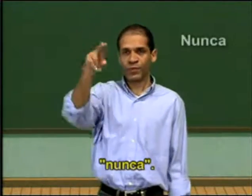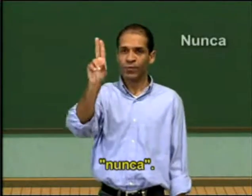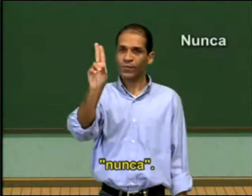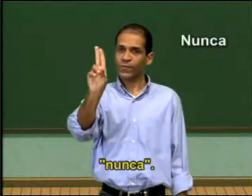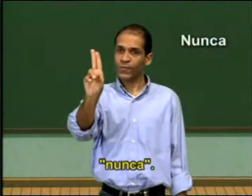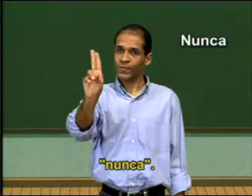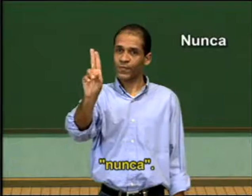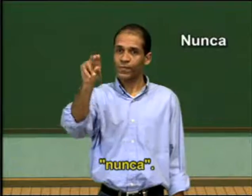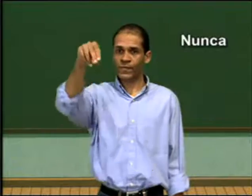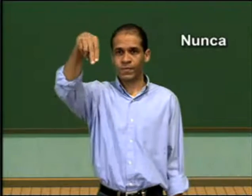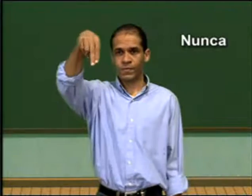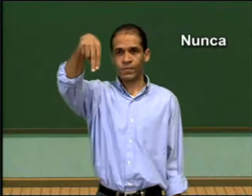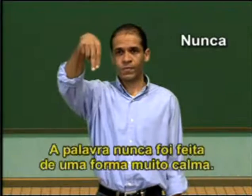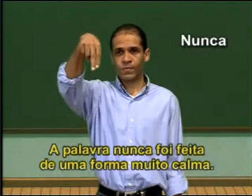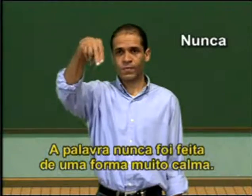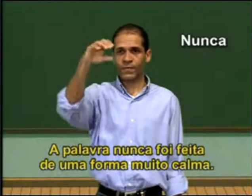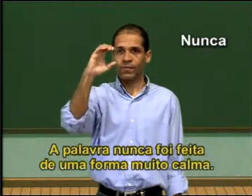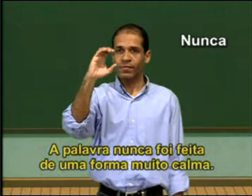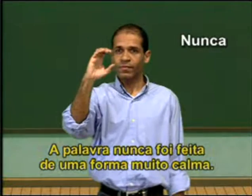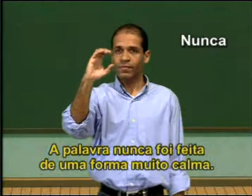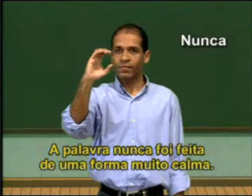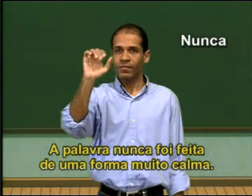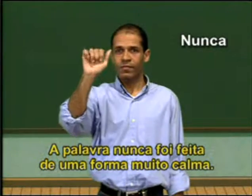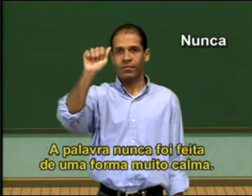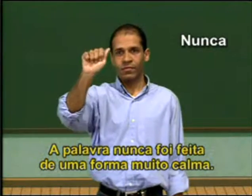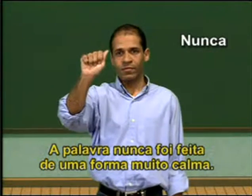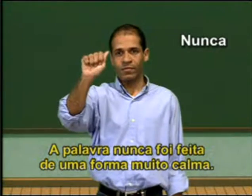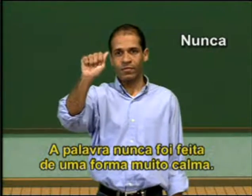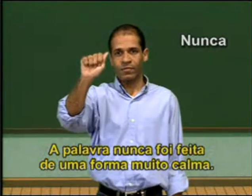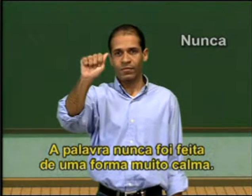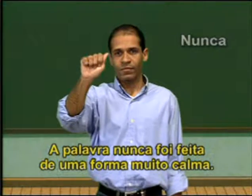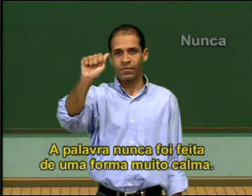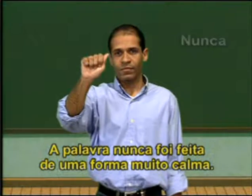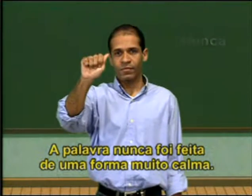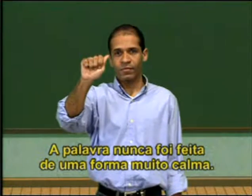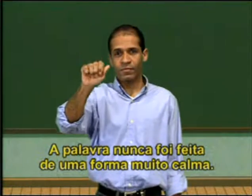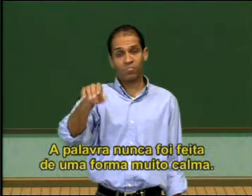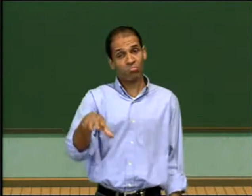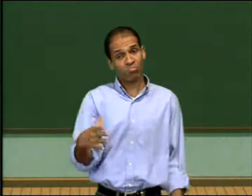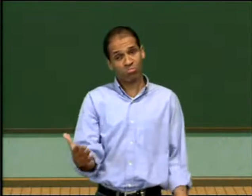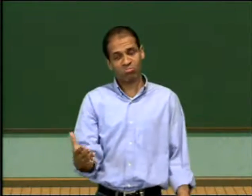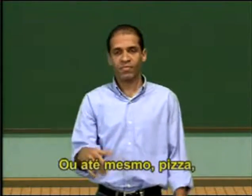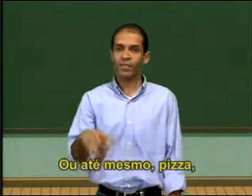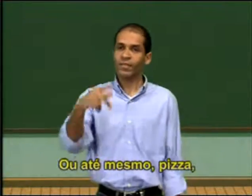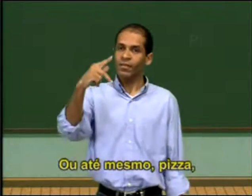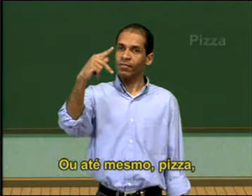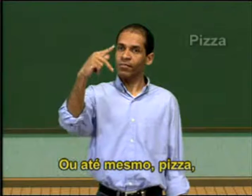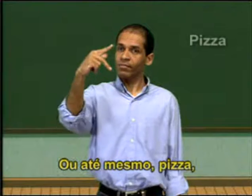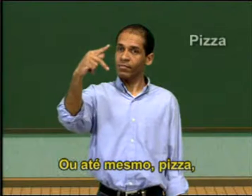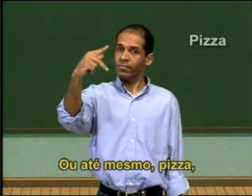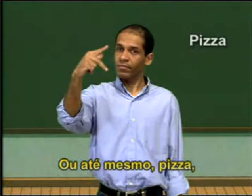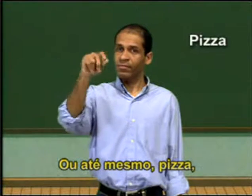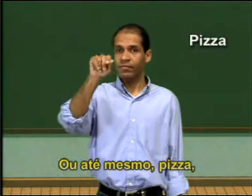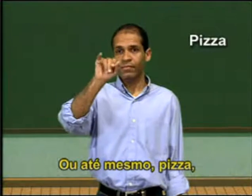nunca, a palavra nunca foi feita de uma forma muito calma. Ou até mesmo